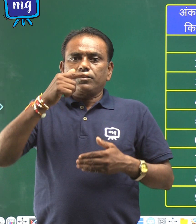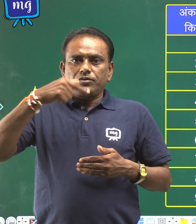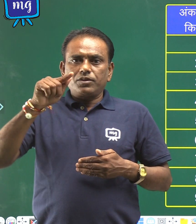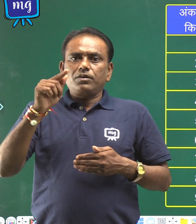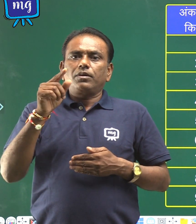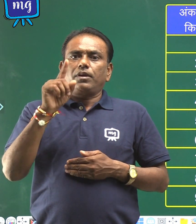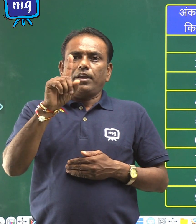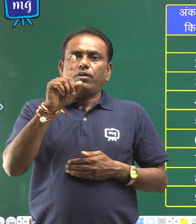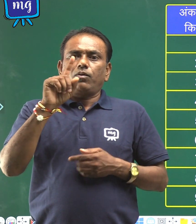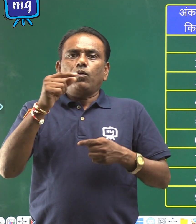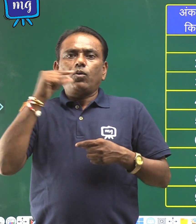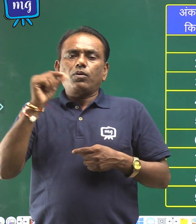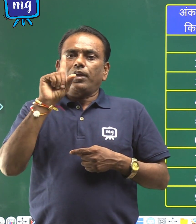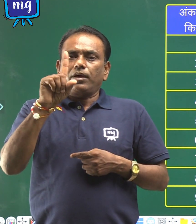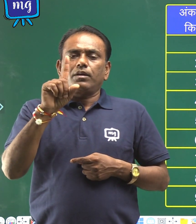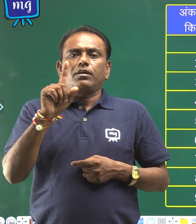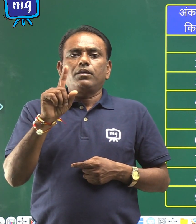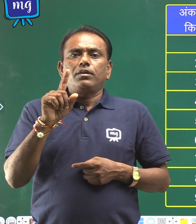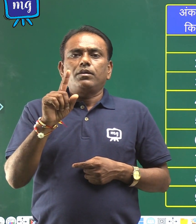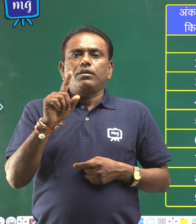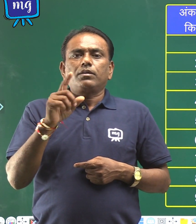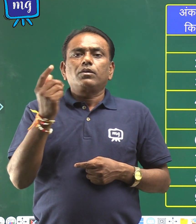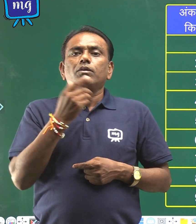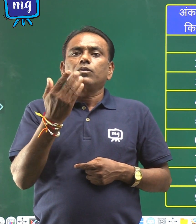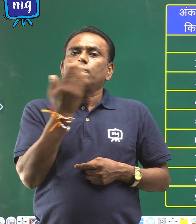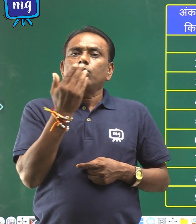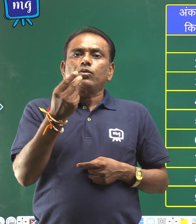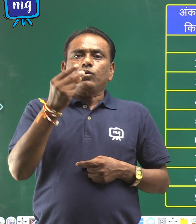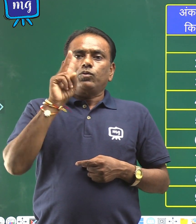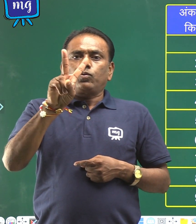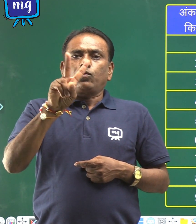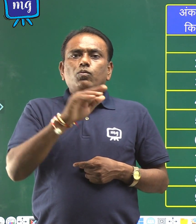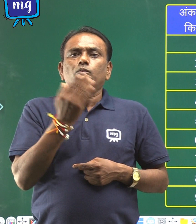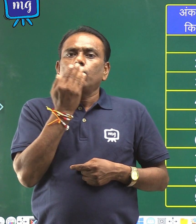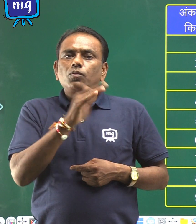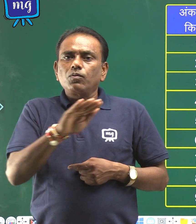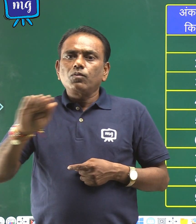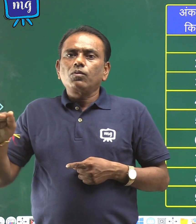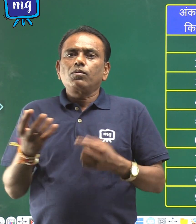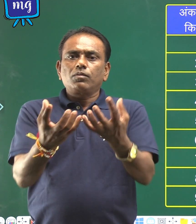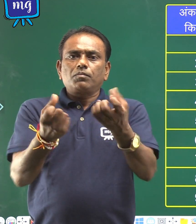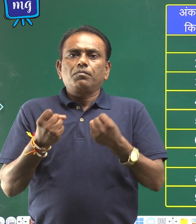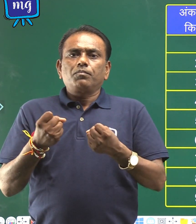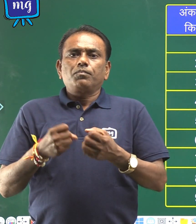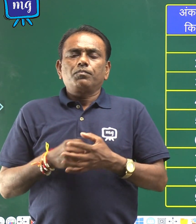1। कितने विद्यार्थियों का आया? 2, तो यहाँ लिखेंगे 2।